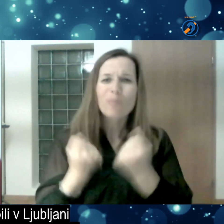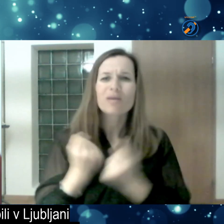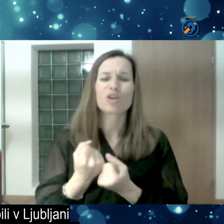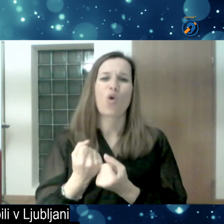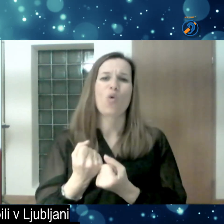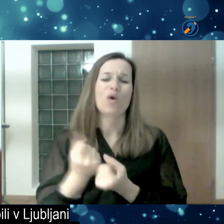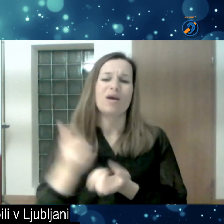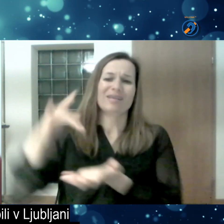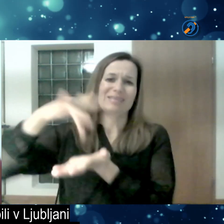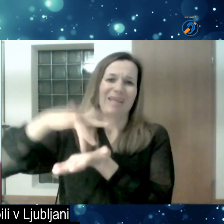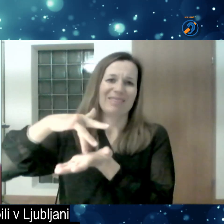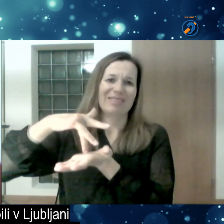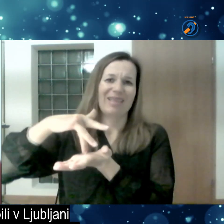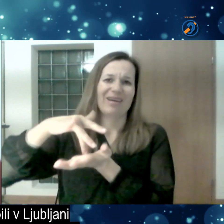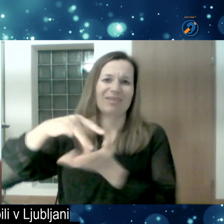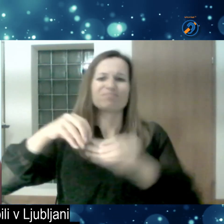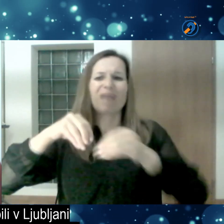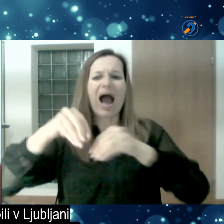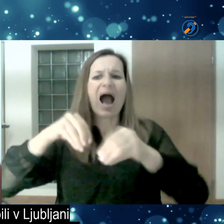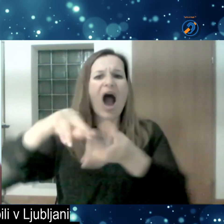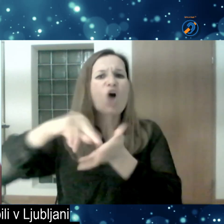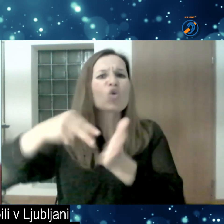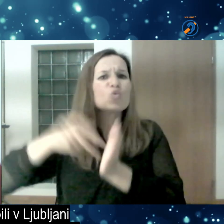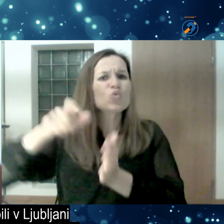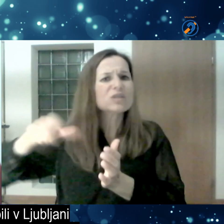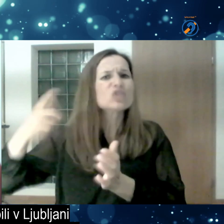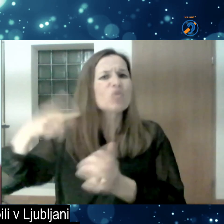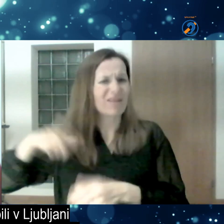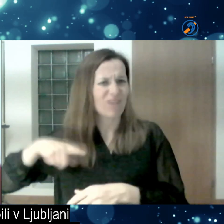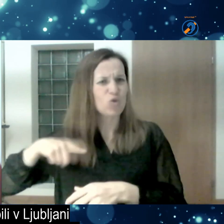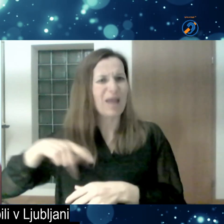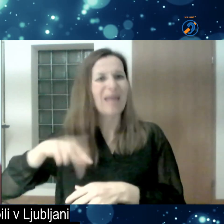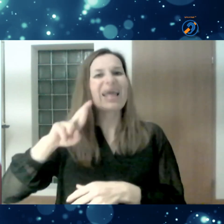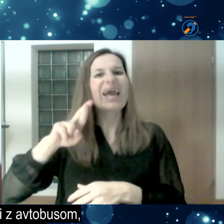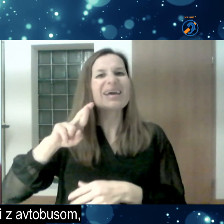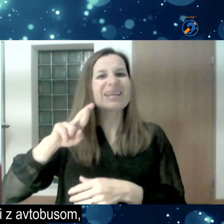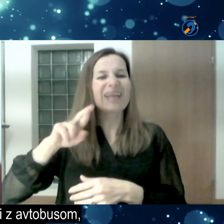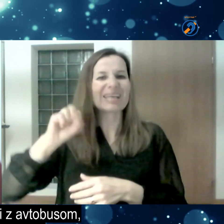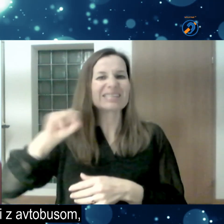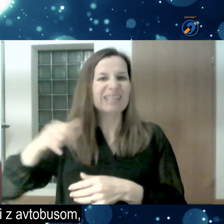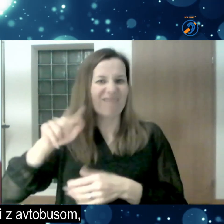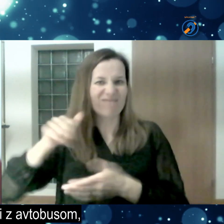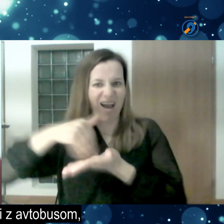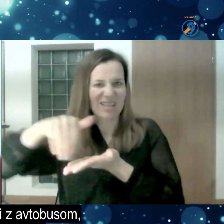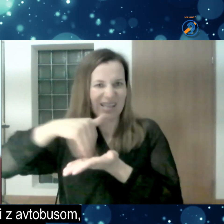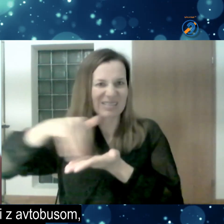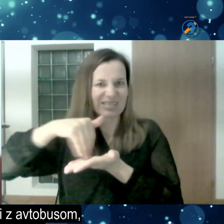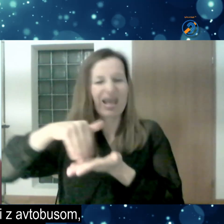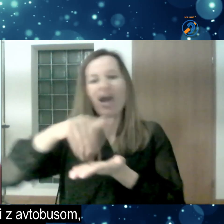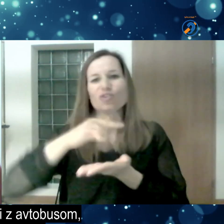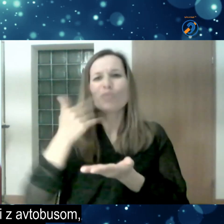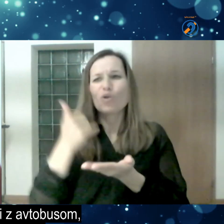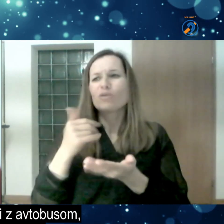ali akustiki so bili v Ljubljani, na Resli, še dobro spomnim. Treba je bilo to z avtobusom, treba je